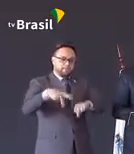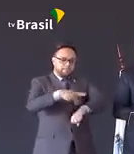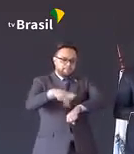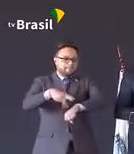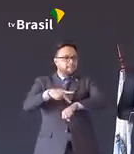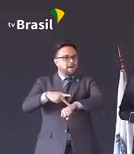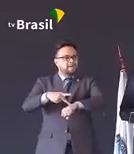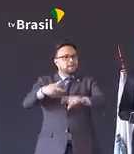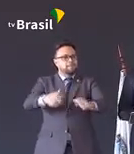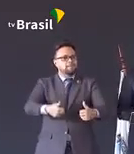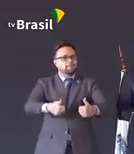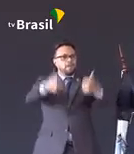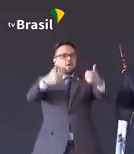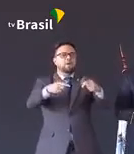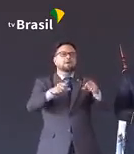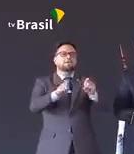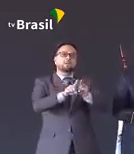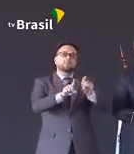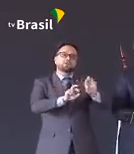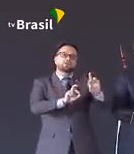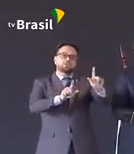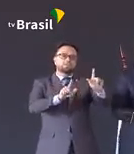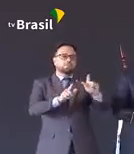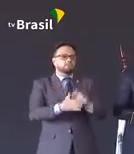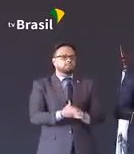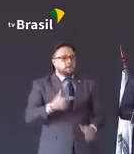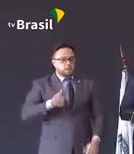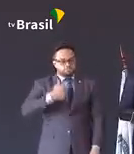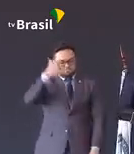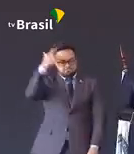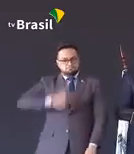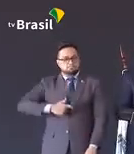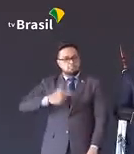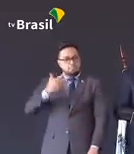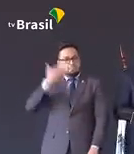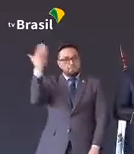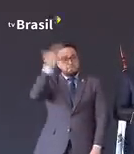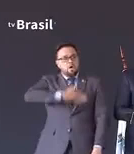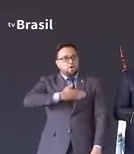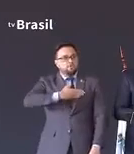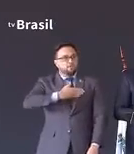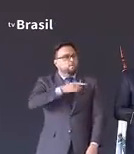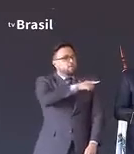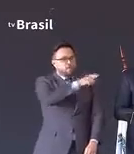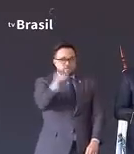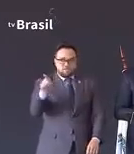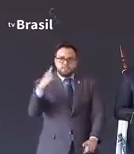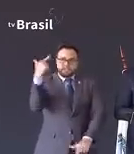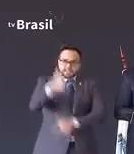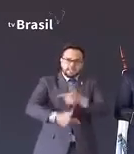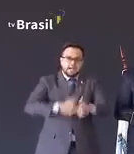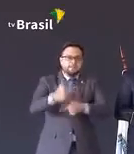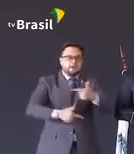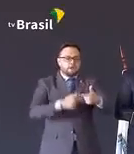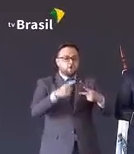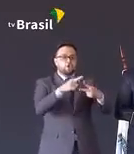e diferente. Eu sou a prova viva do trabalho de vocês, em dois